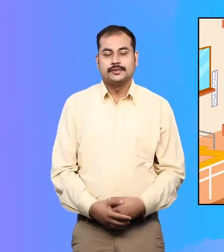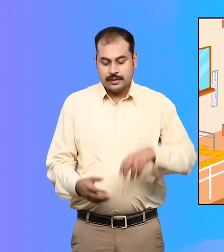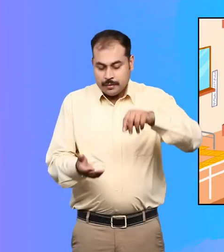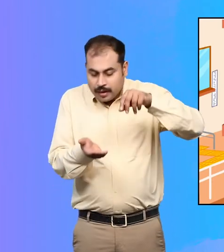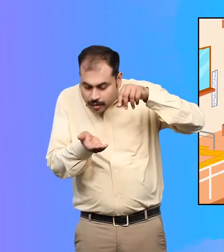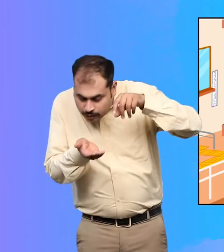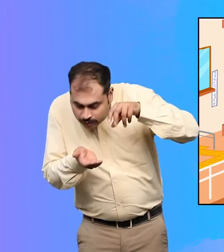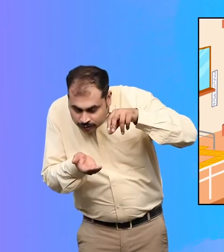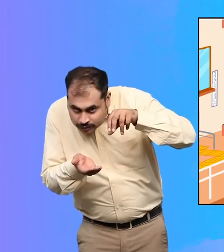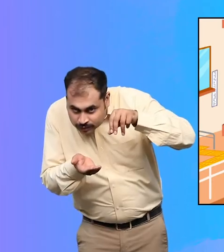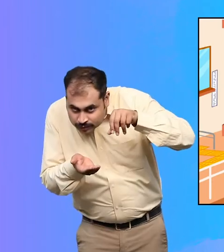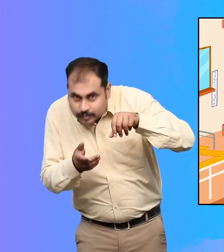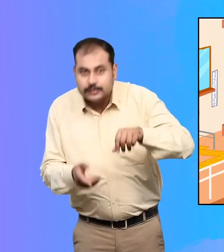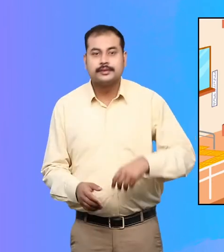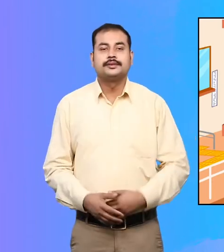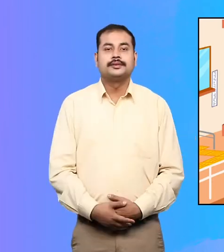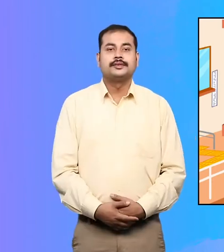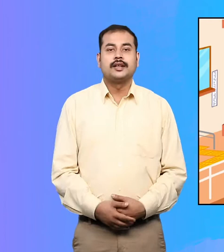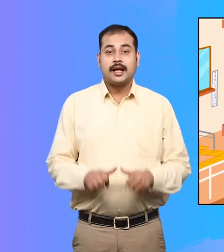को सुगम में पेयजल फव्वारा